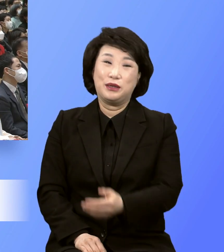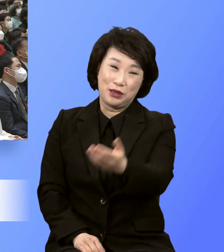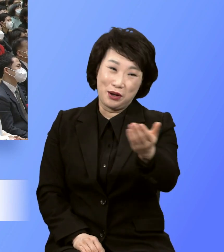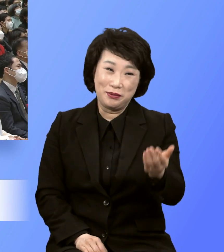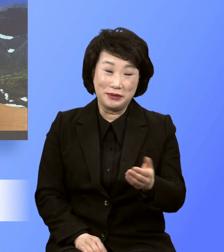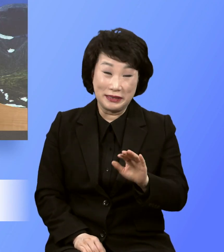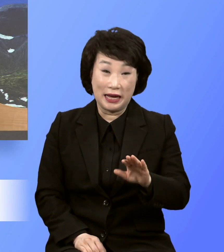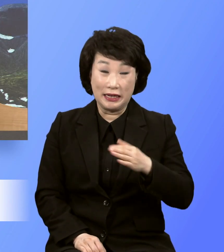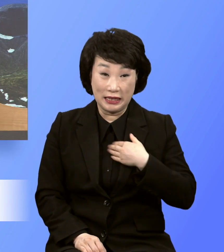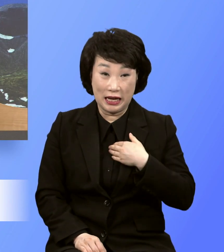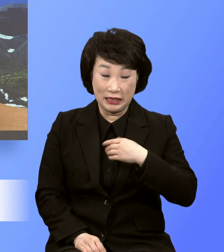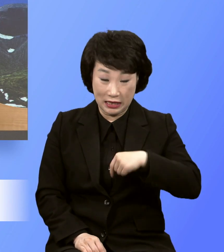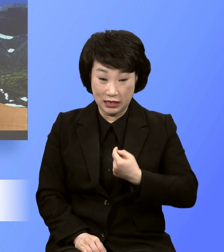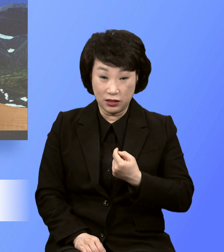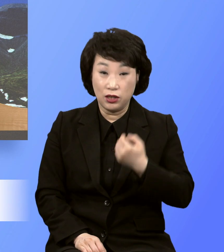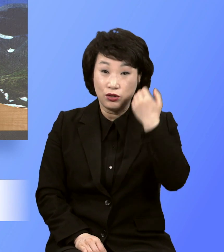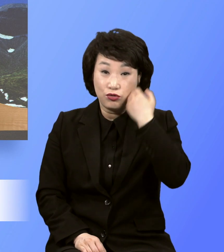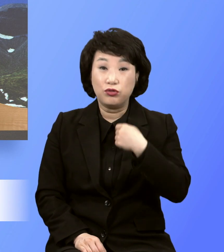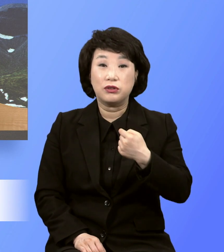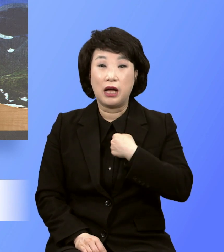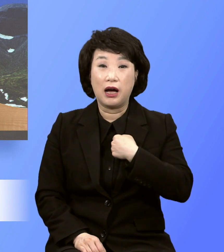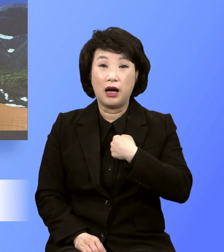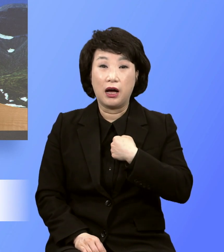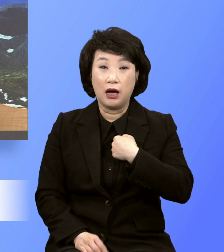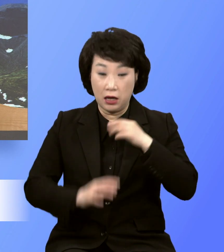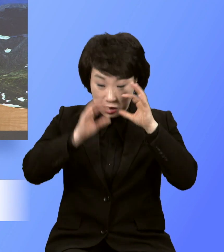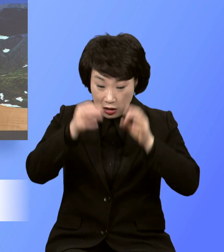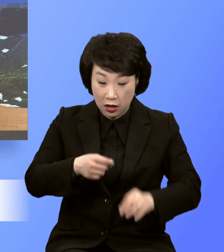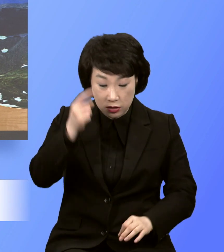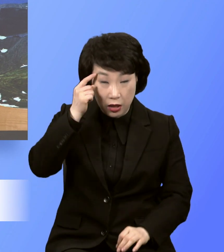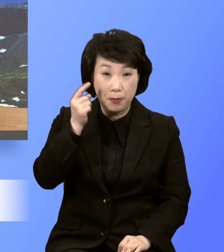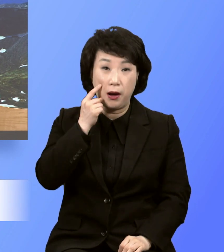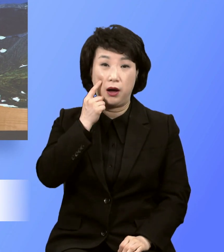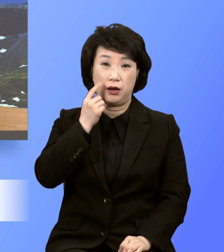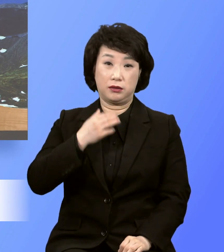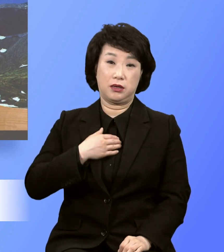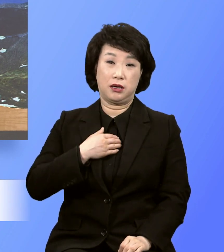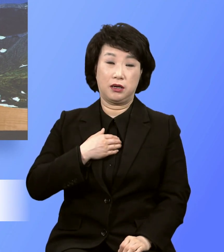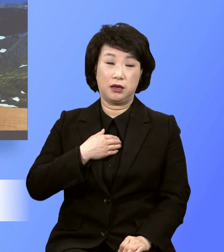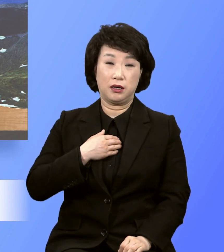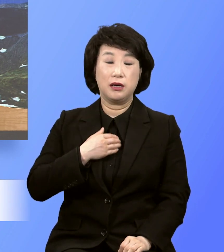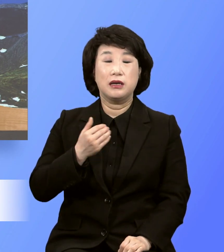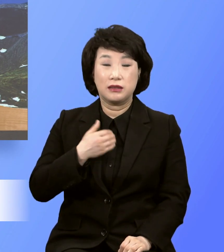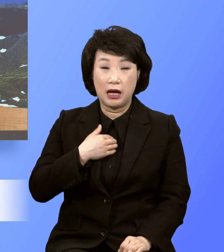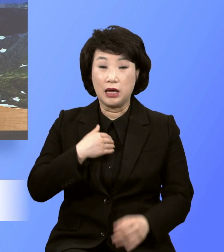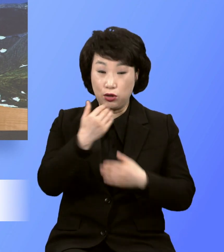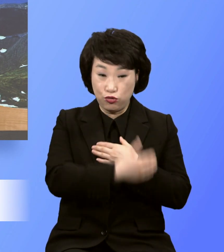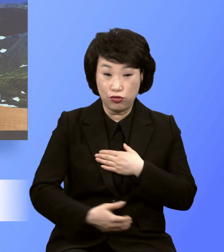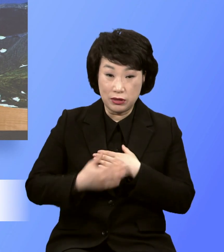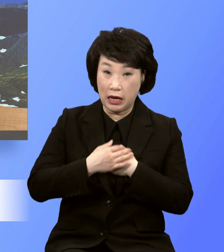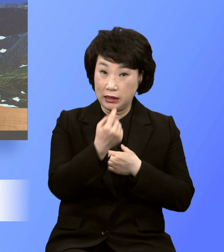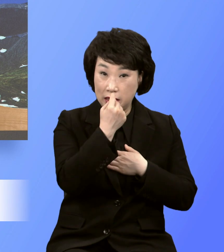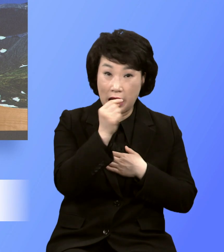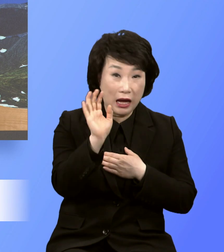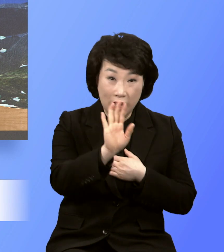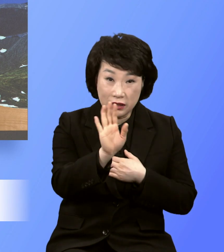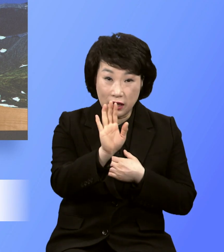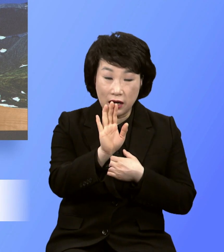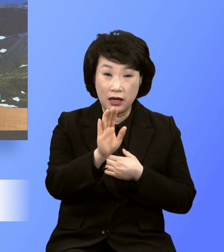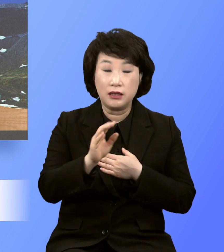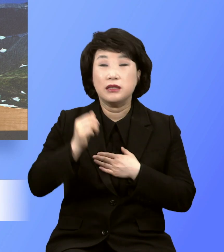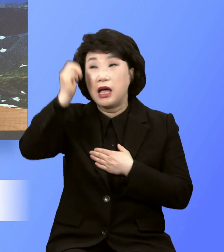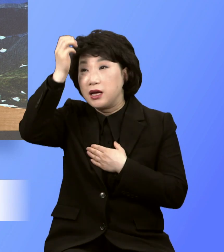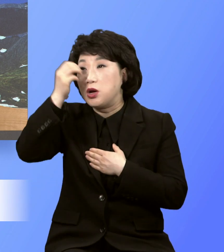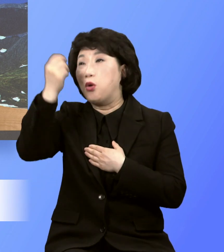여러분 자신이 누구인가 판단을 잘해야 합니다. 나의 육체가 내가 아니요